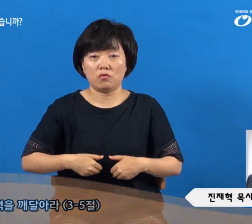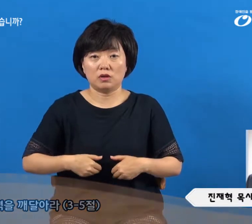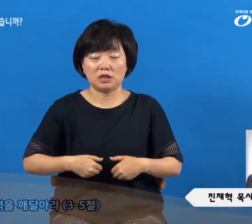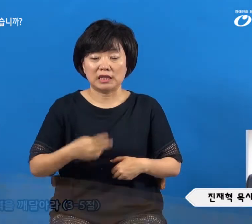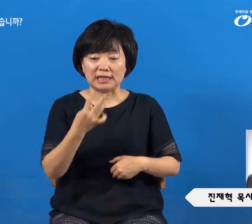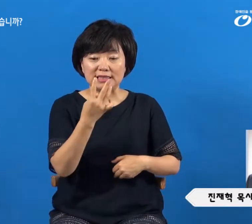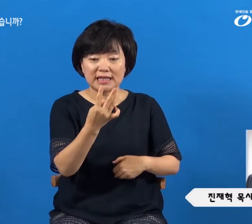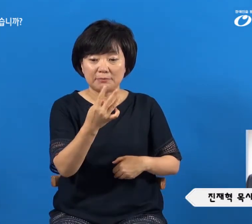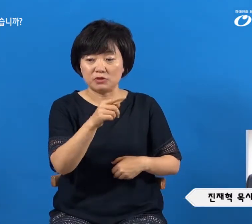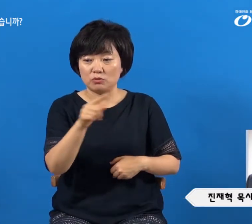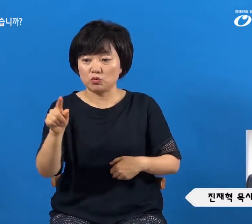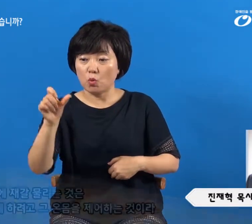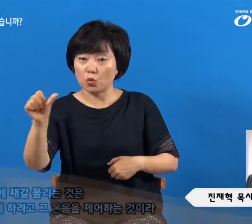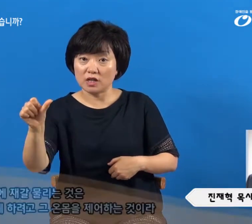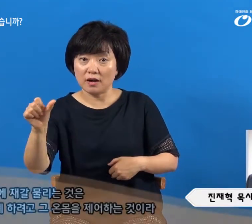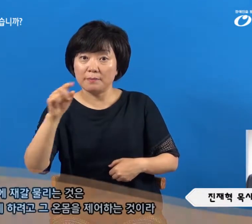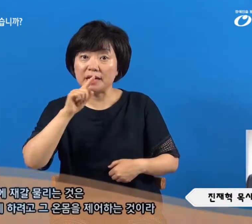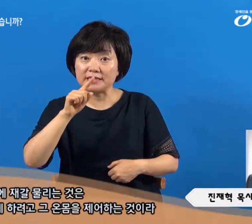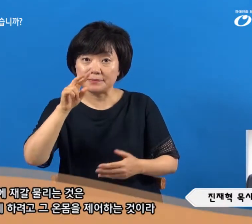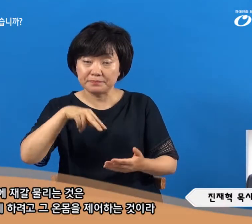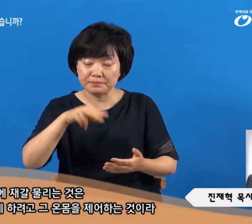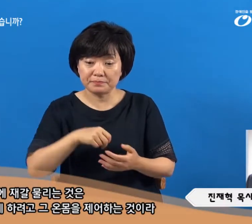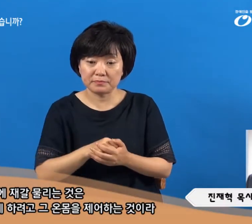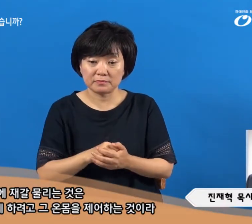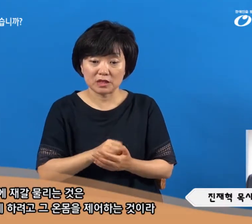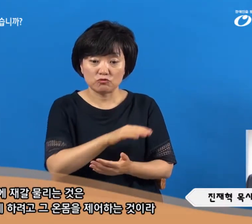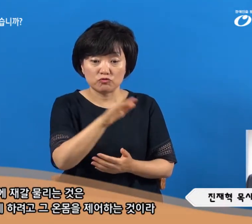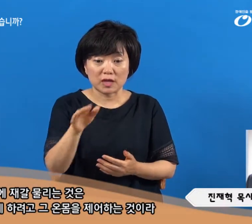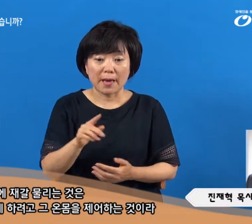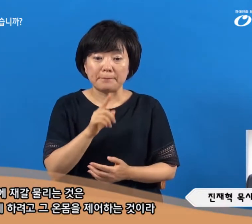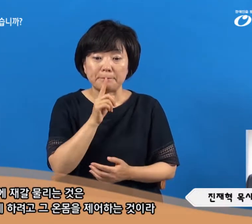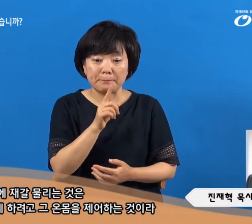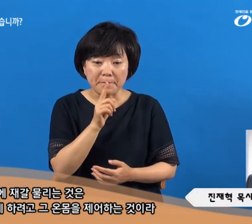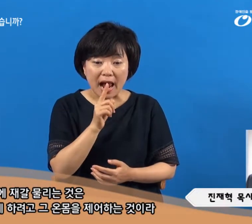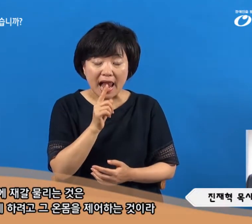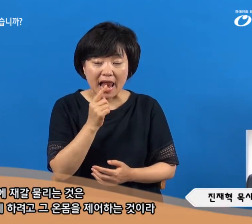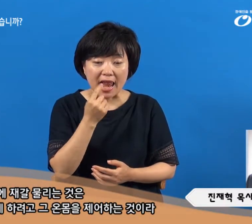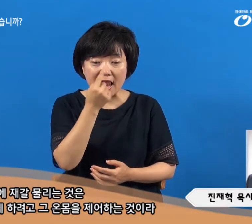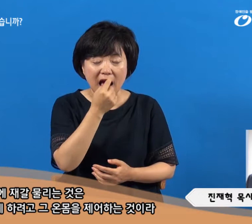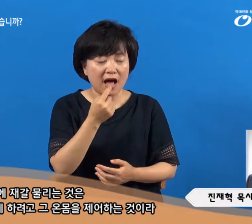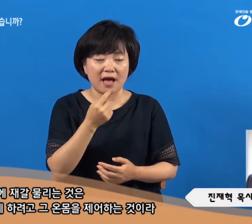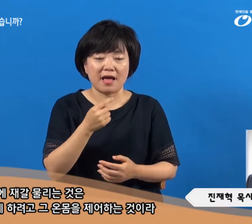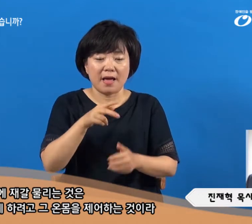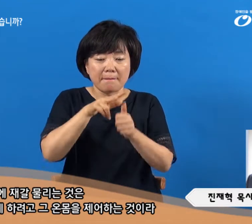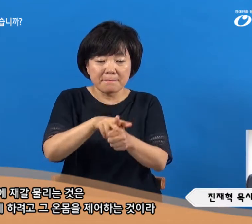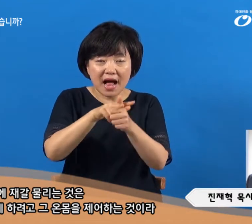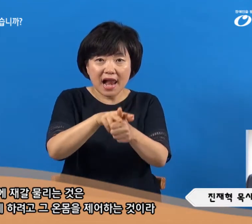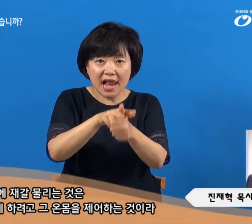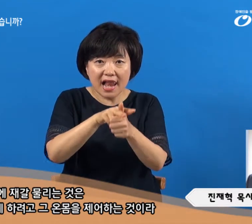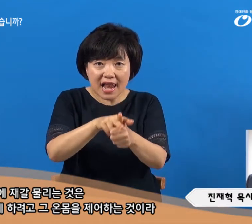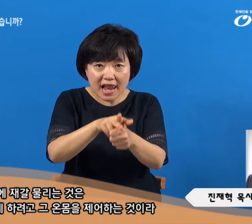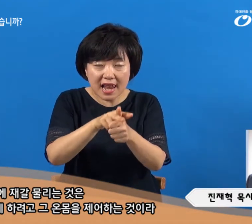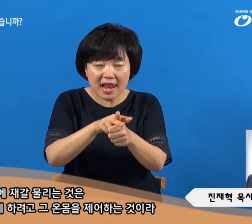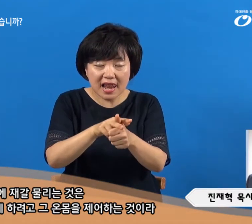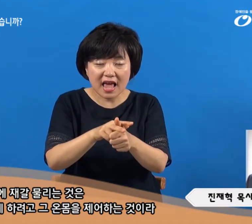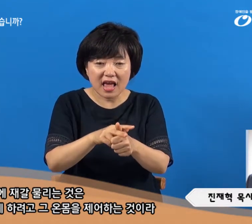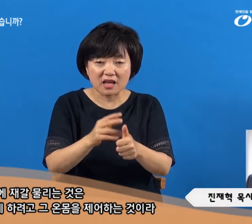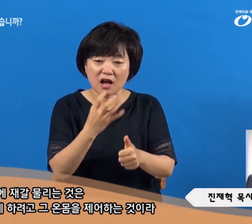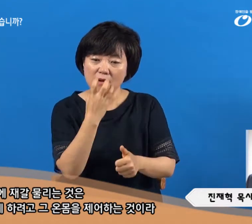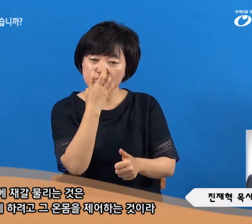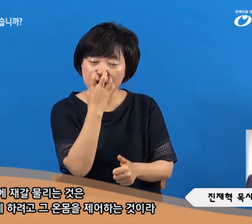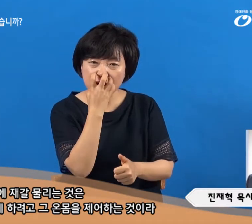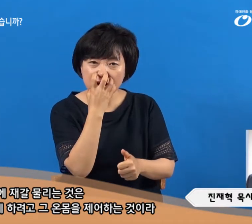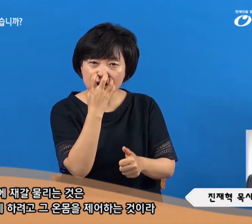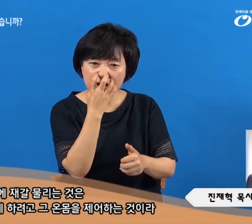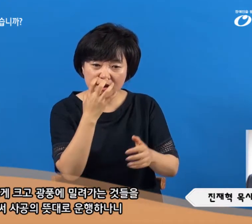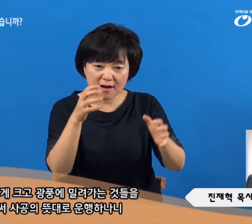3절부터 5절까지 말씀 보십시오. 우리가 말들의 입에 재갈 물리는 것은 우리에게 순종하게 하려고 그 온몸을